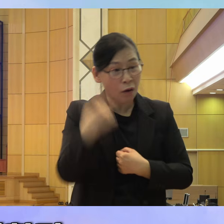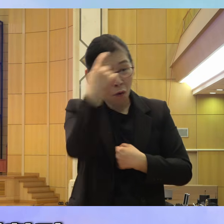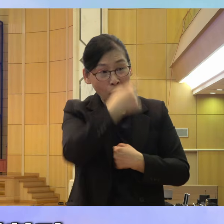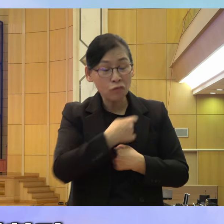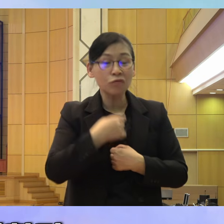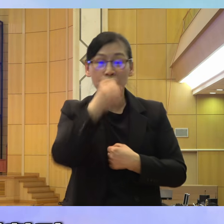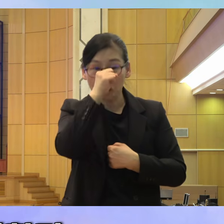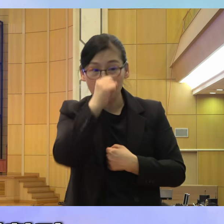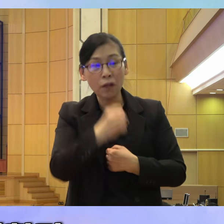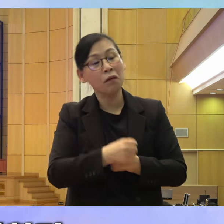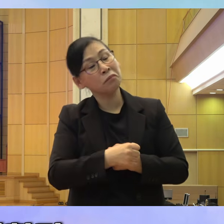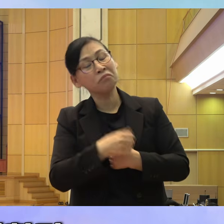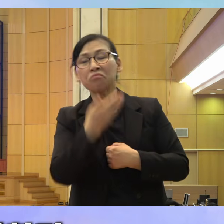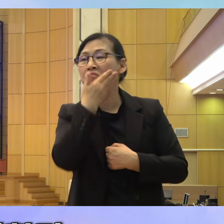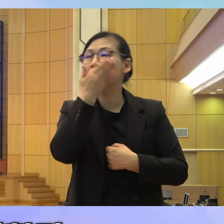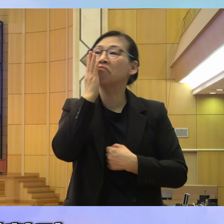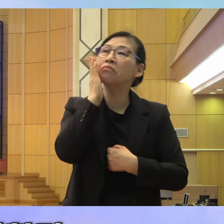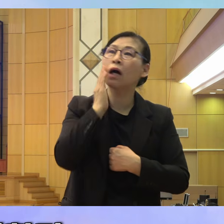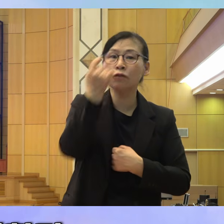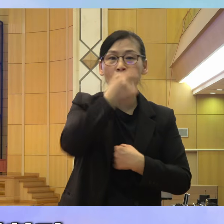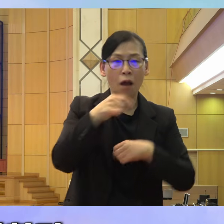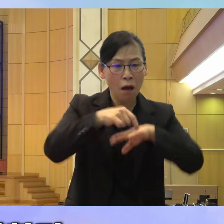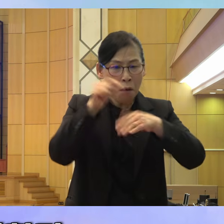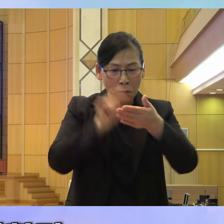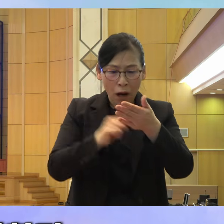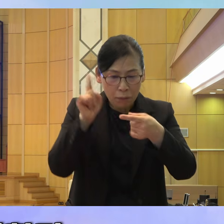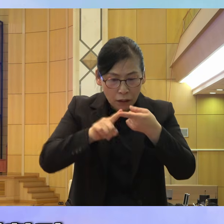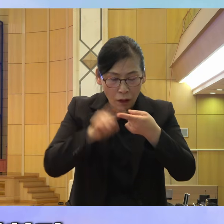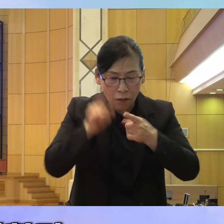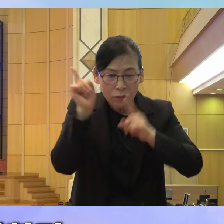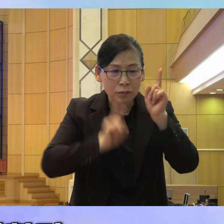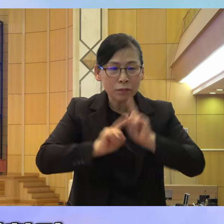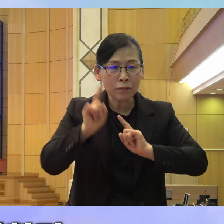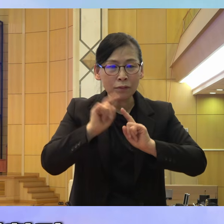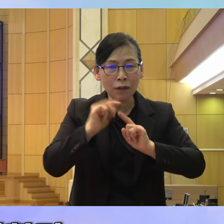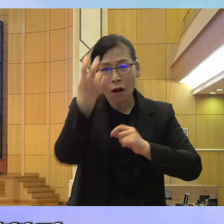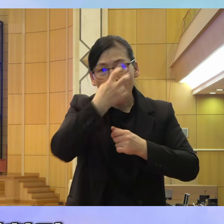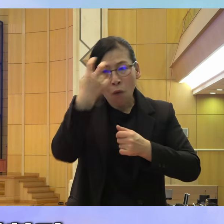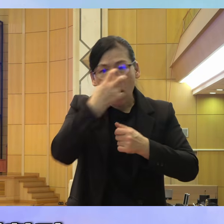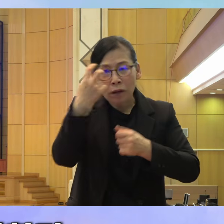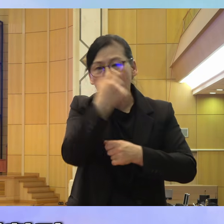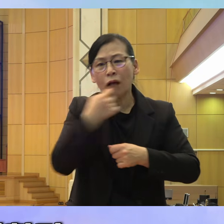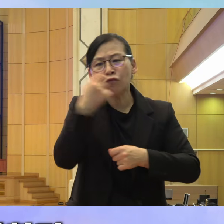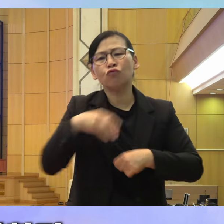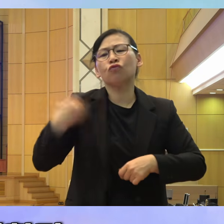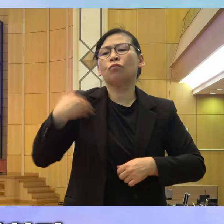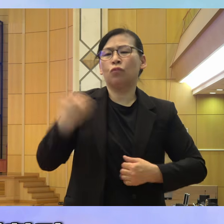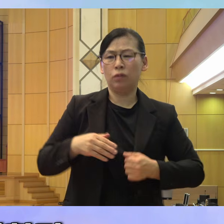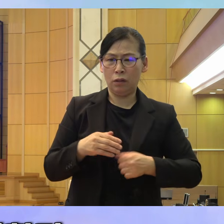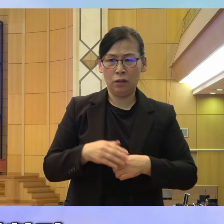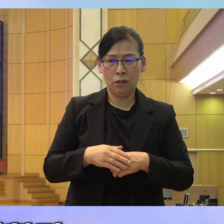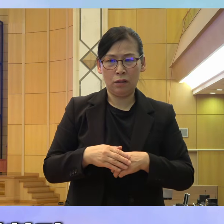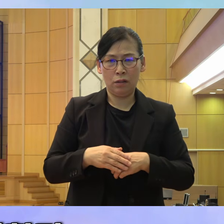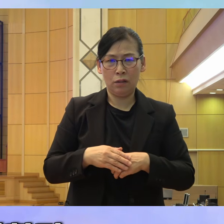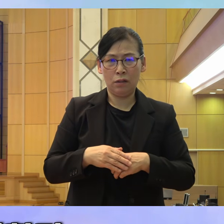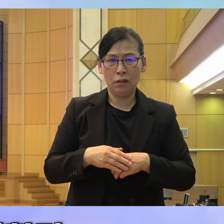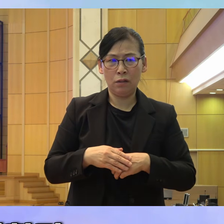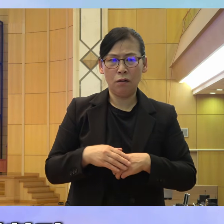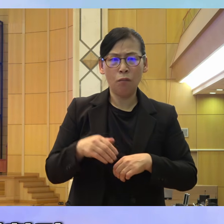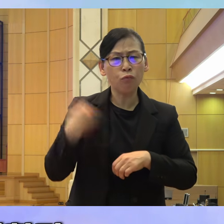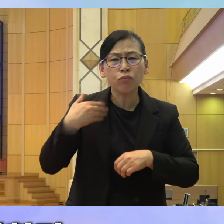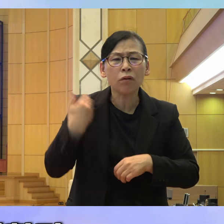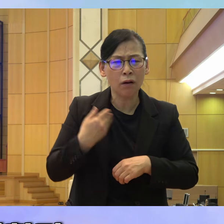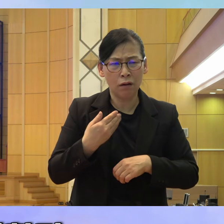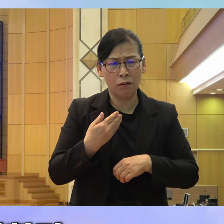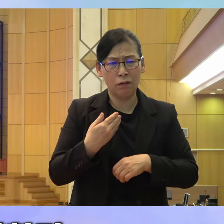그냥 꾸밀 줄 알지 마음에 대한 것은 그렇게 사람들이 신경을 안 써요. 몰라서